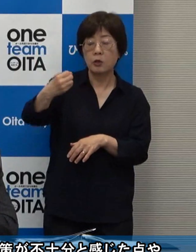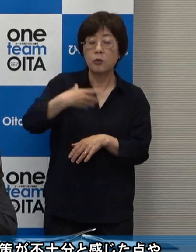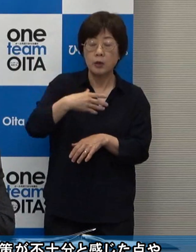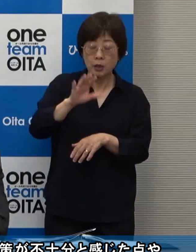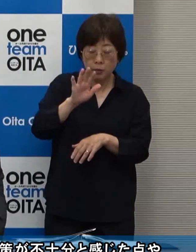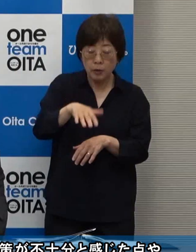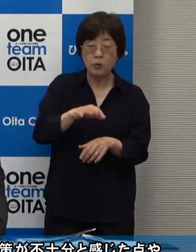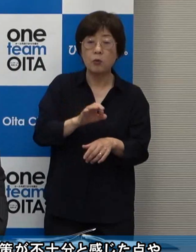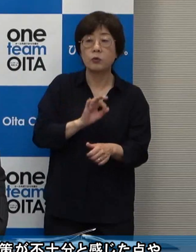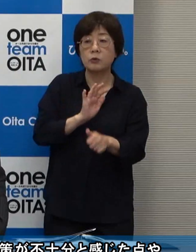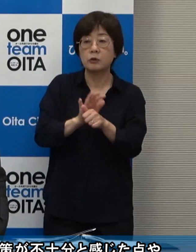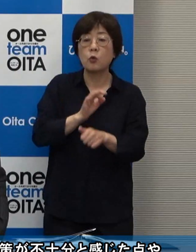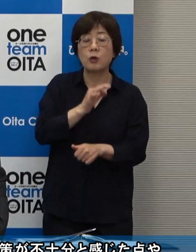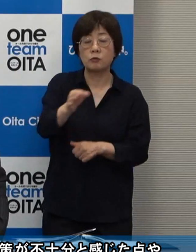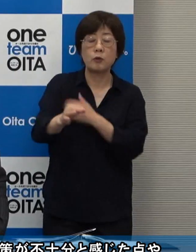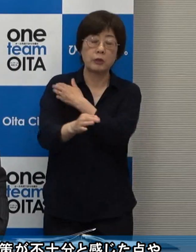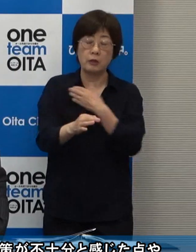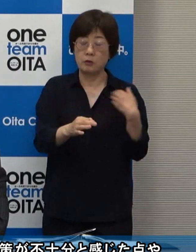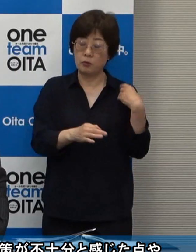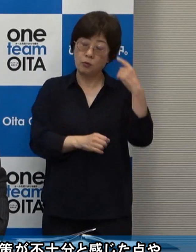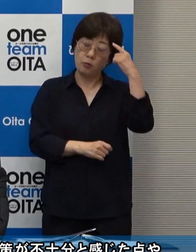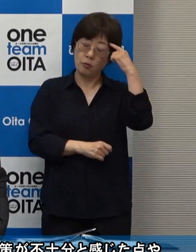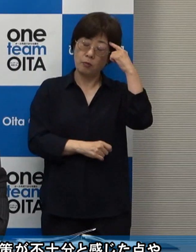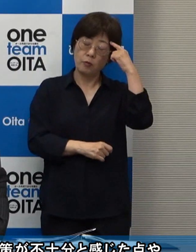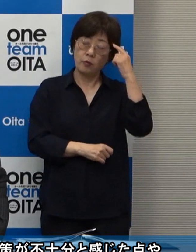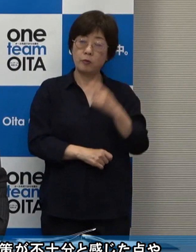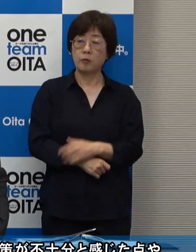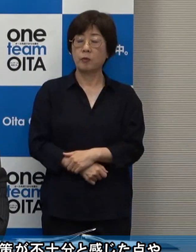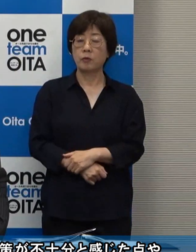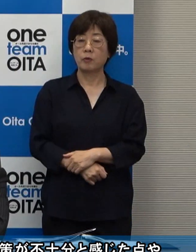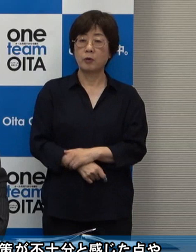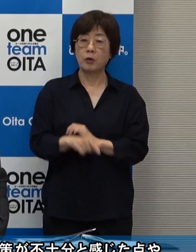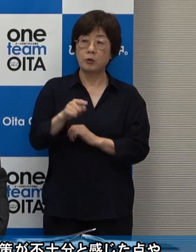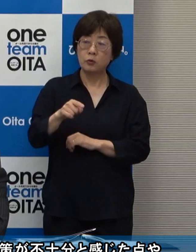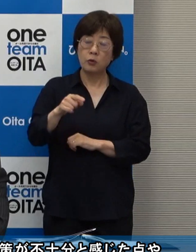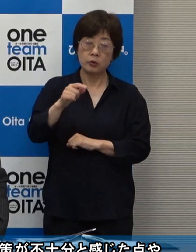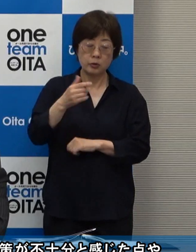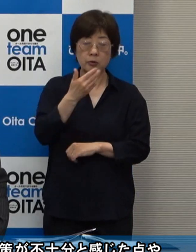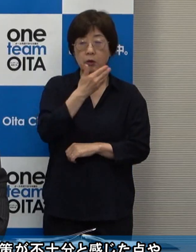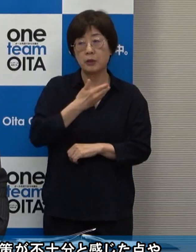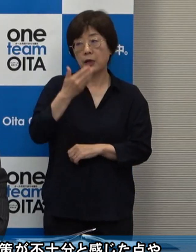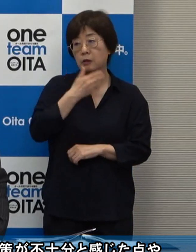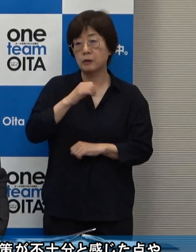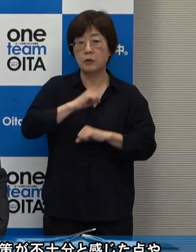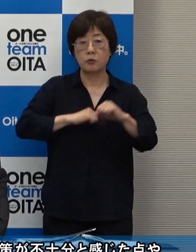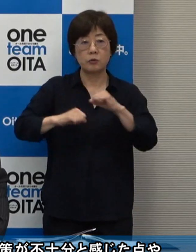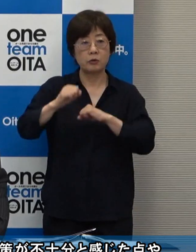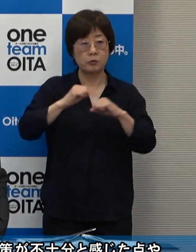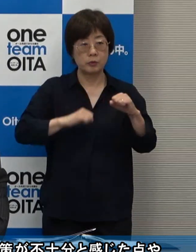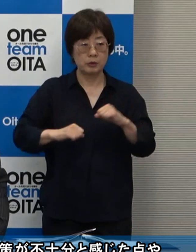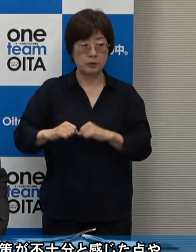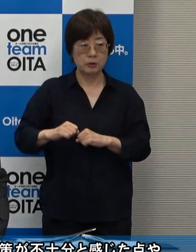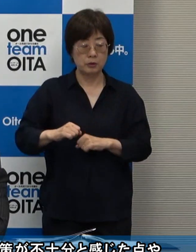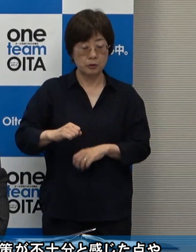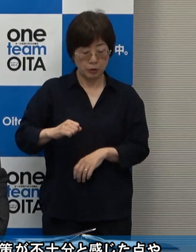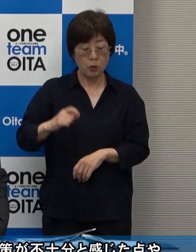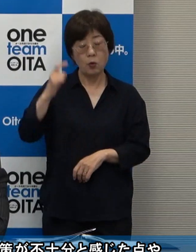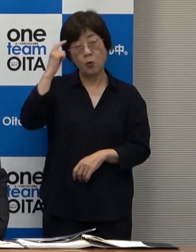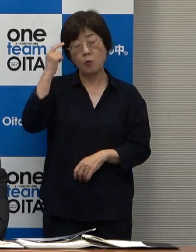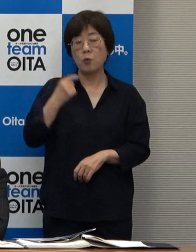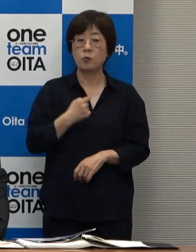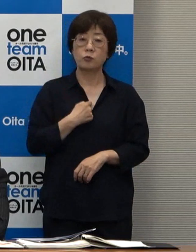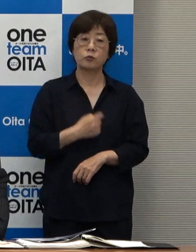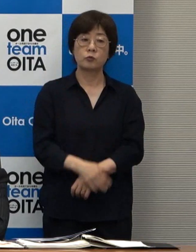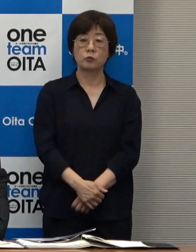て、そういったことが大事な取り組みなんではなかろうかと思ってます